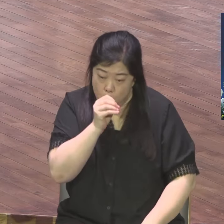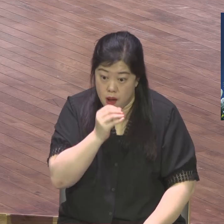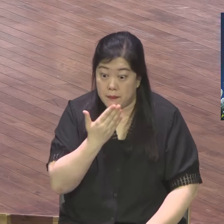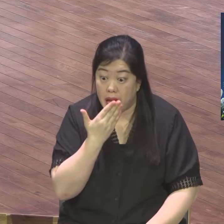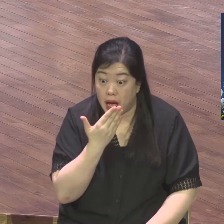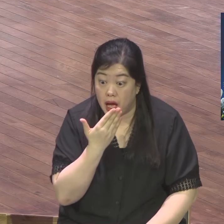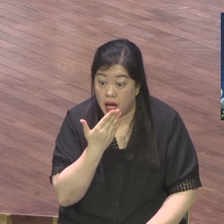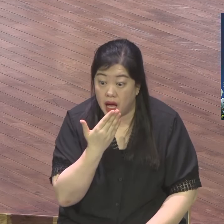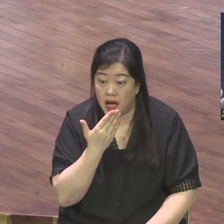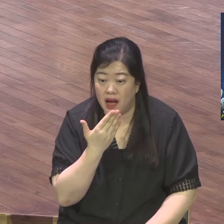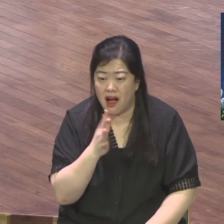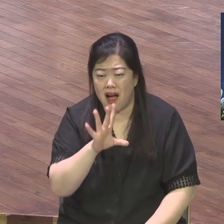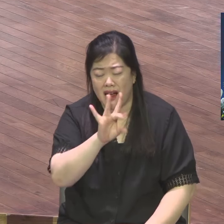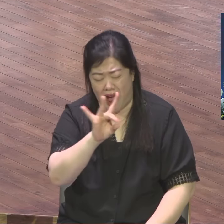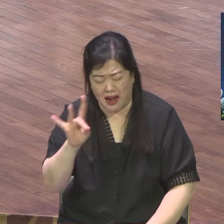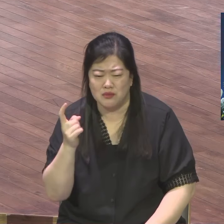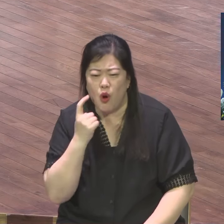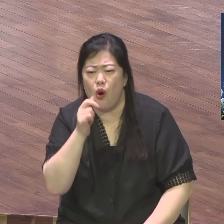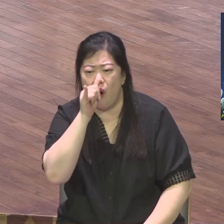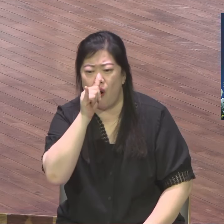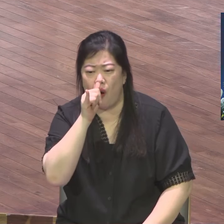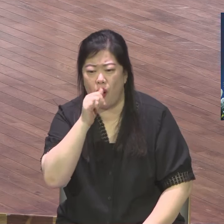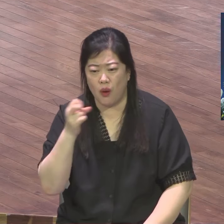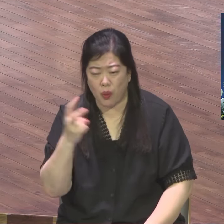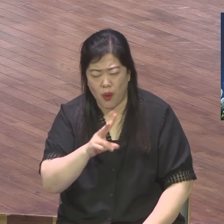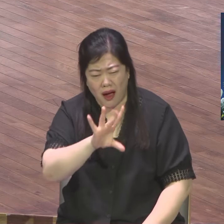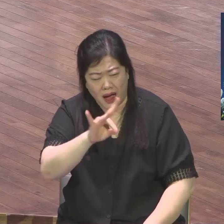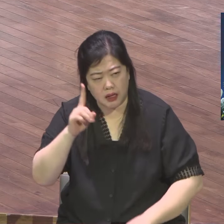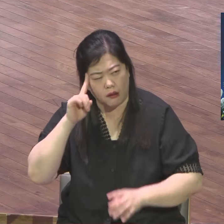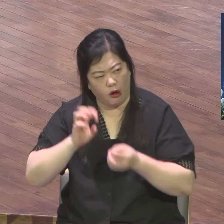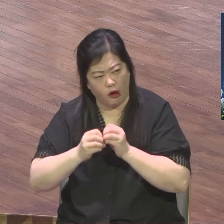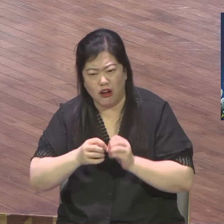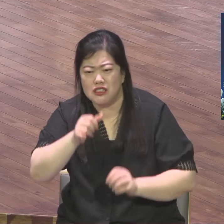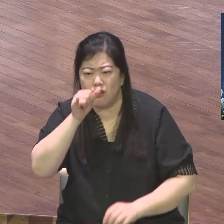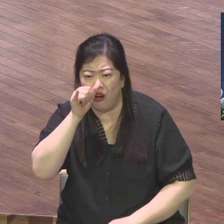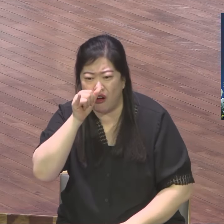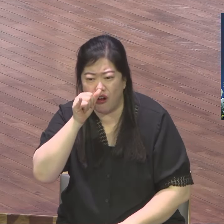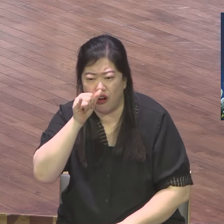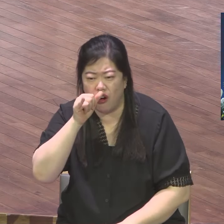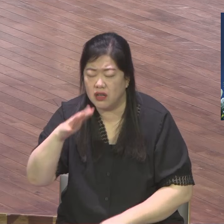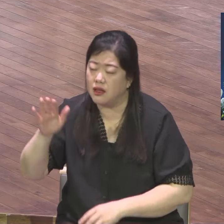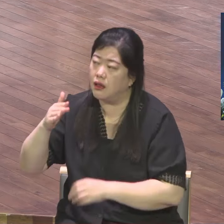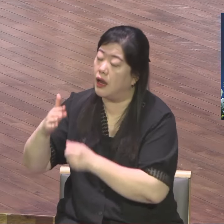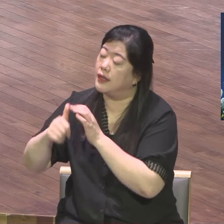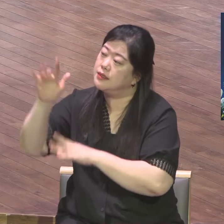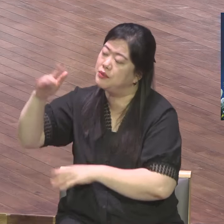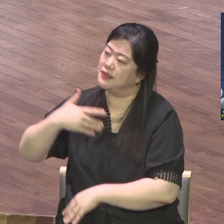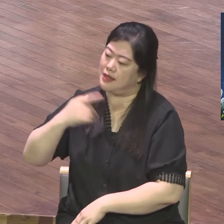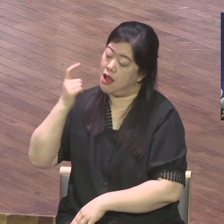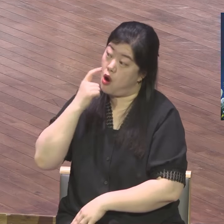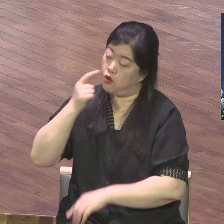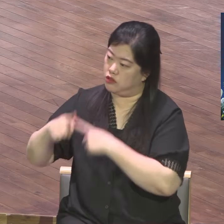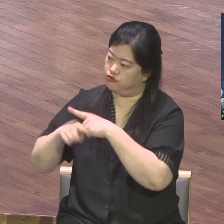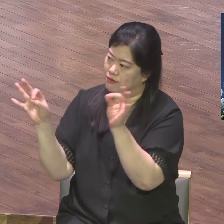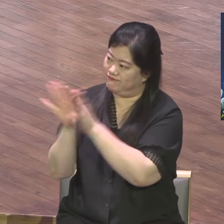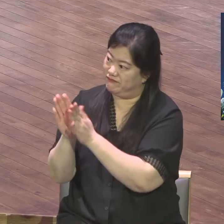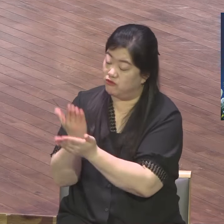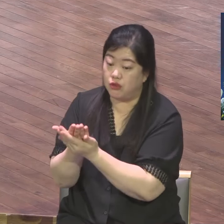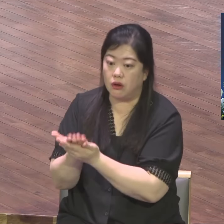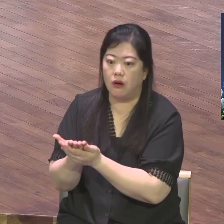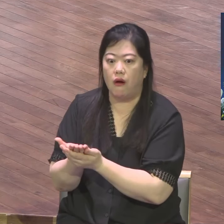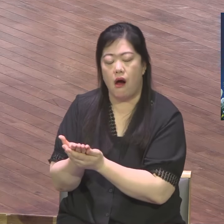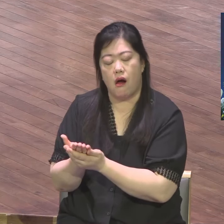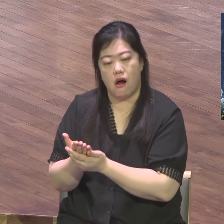근원적인 근본적인 것이 담겨져 있어요. 아굴은 본문 5절 6절의 기도 내용을 말하기 전에 이렇게 먼저 고백을 하죠.